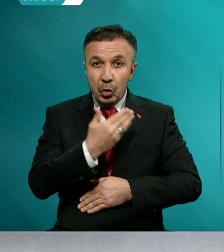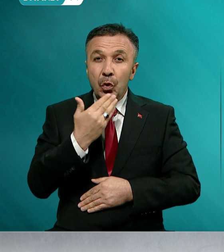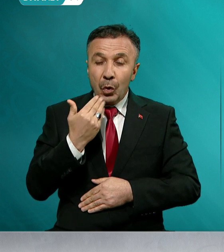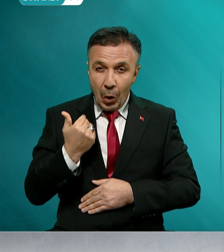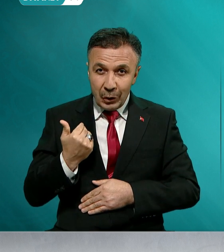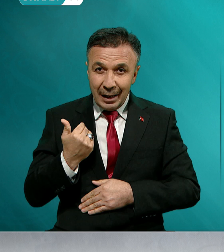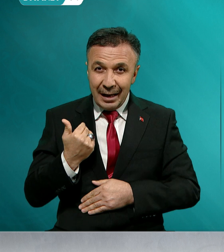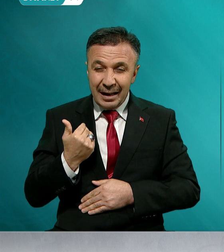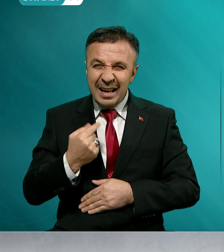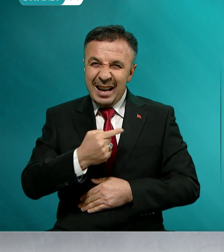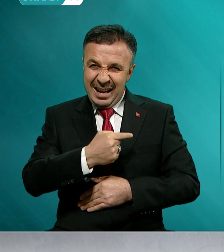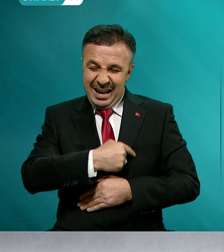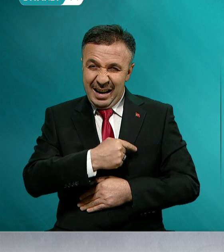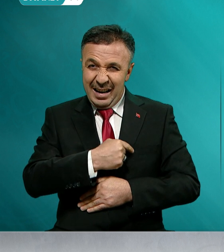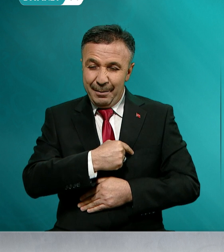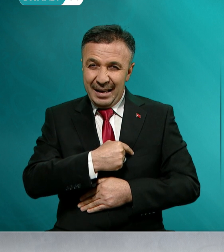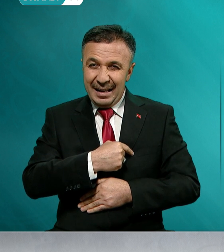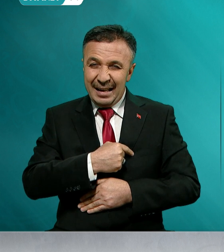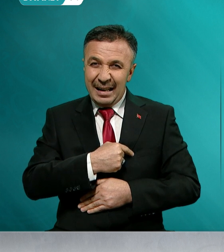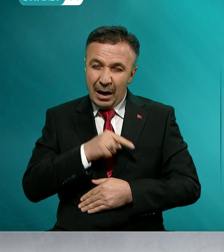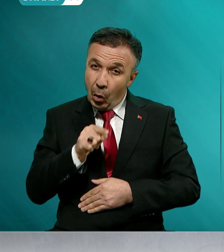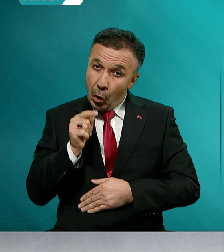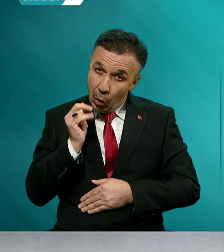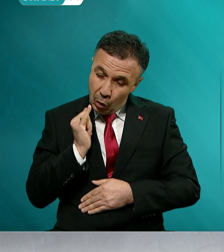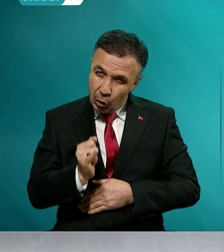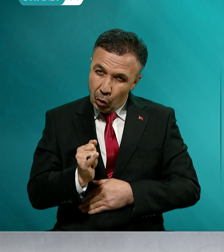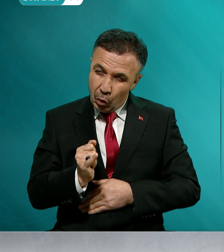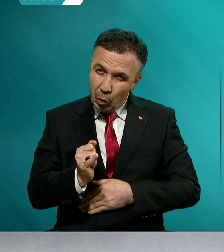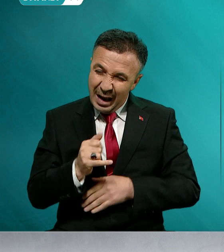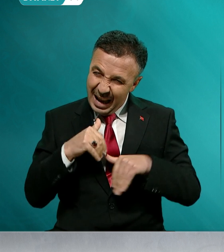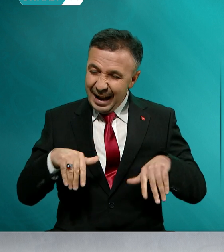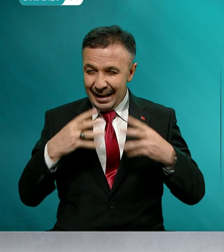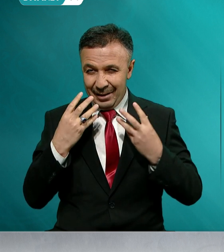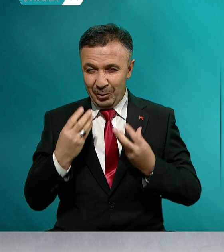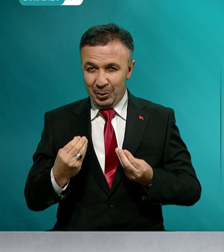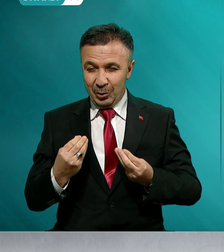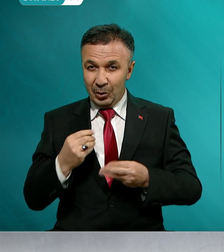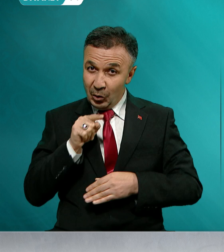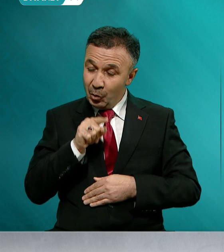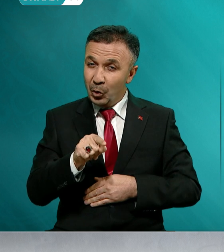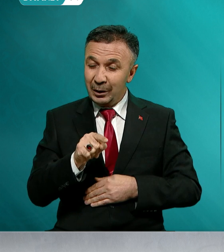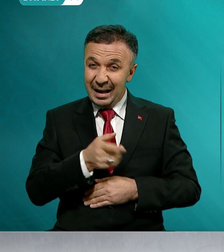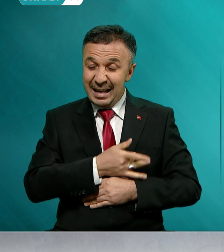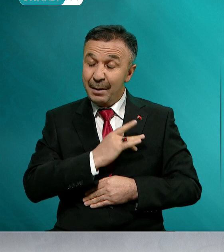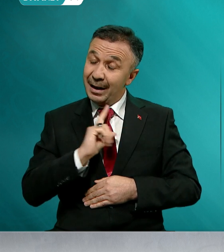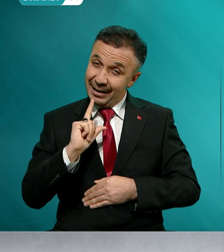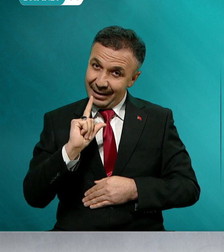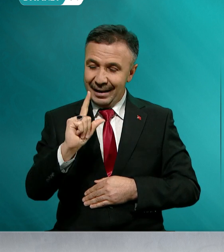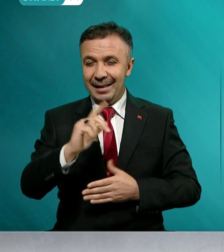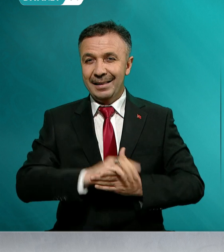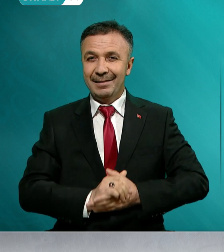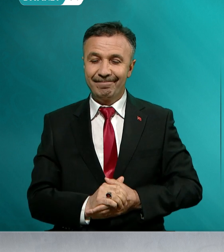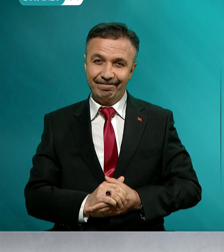yetmezse kalbiyle o kötülüğe tavır koysun Bu da imanın